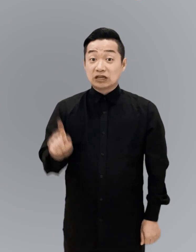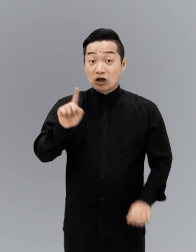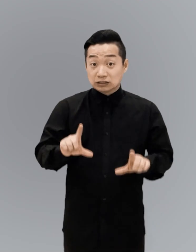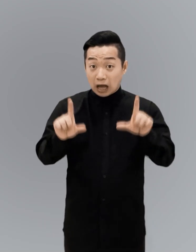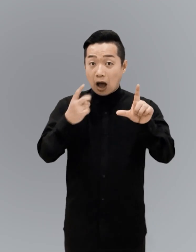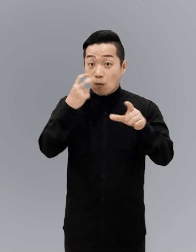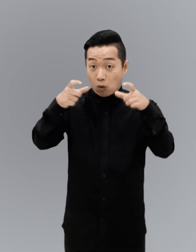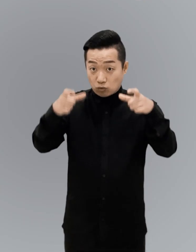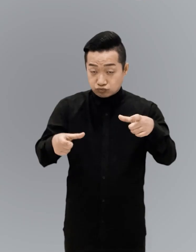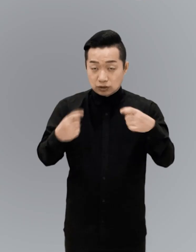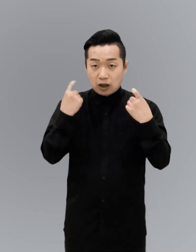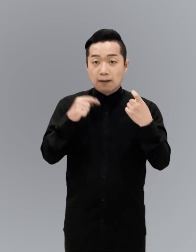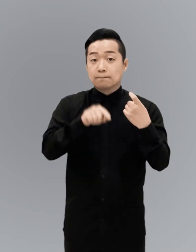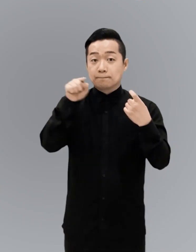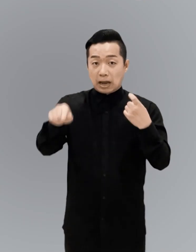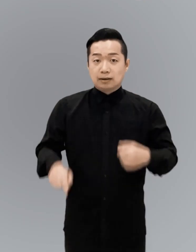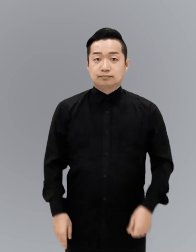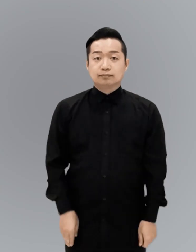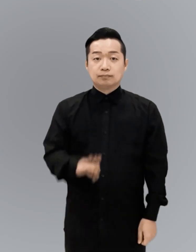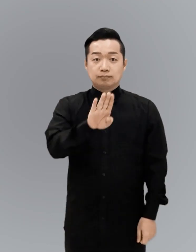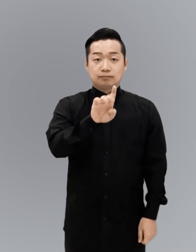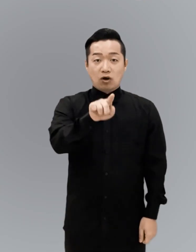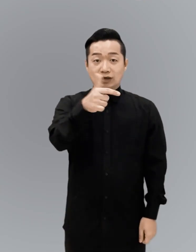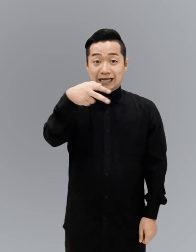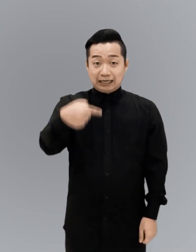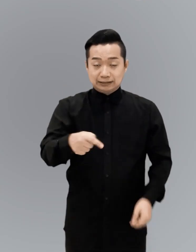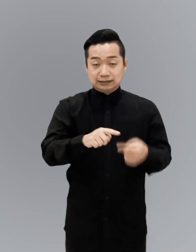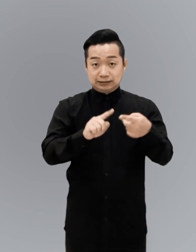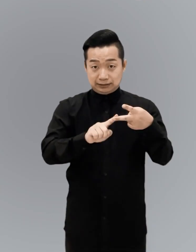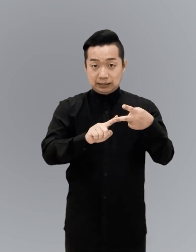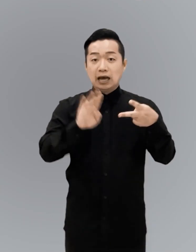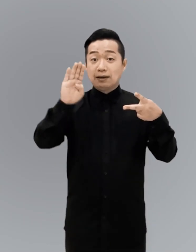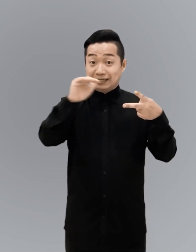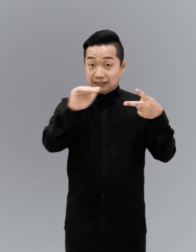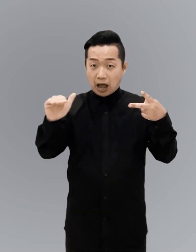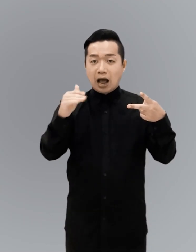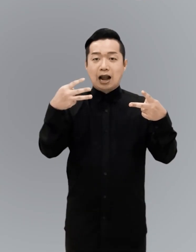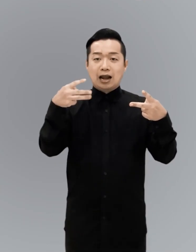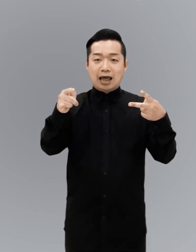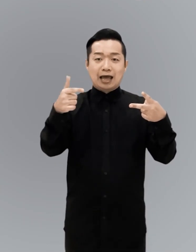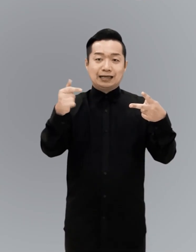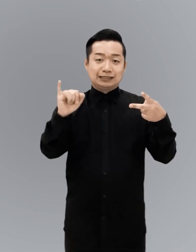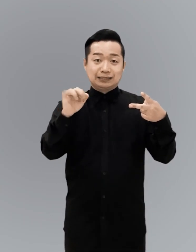어느 날 보호구역으로 여행을 떠나게 된 버나드와 베타 계급의 렌이나,